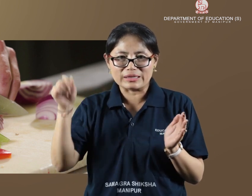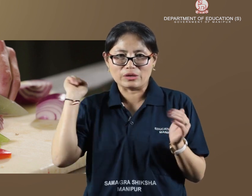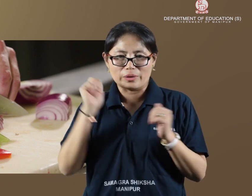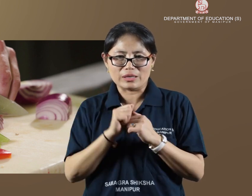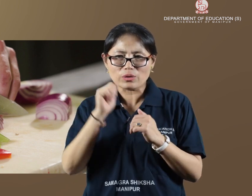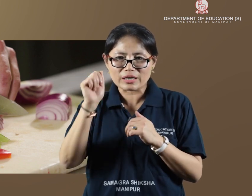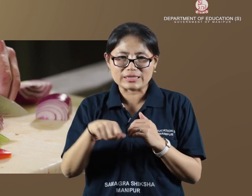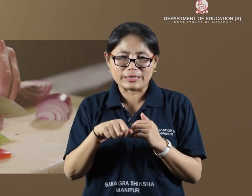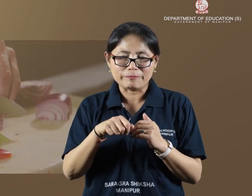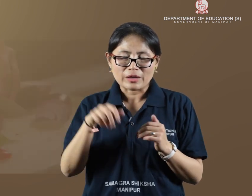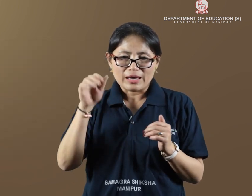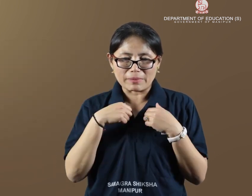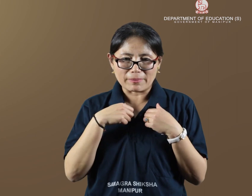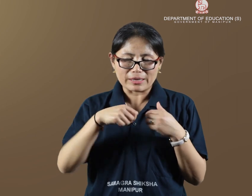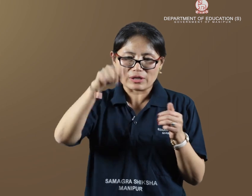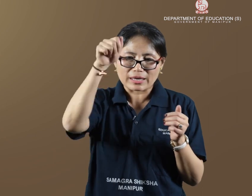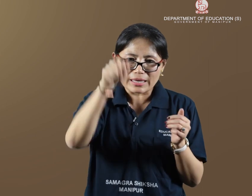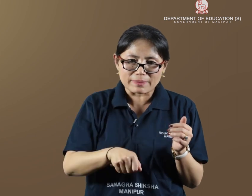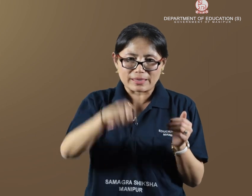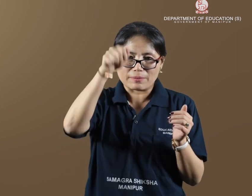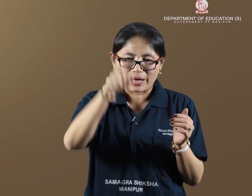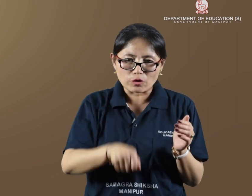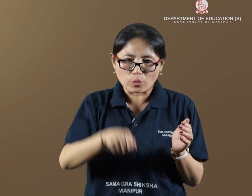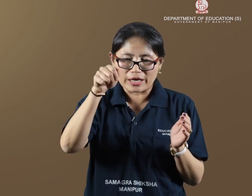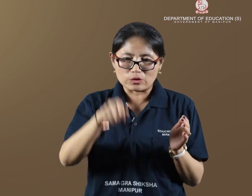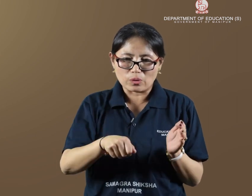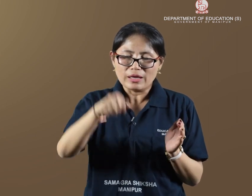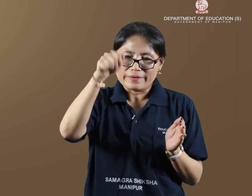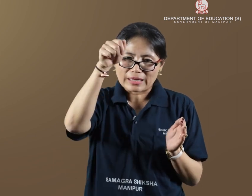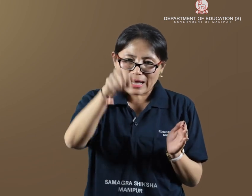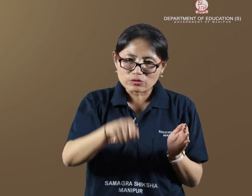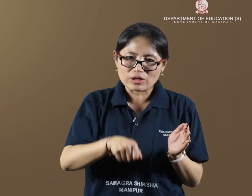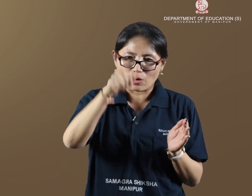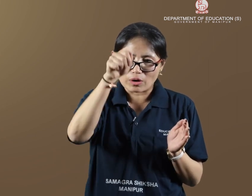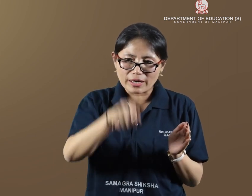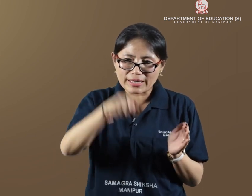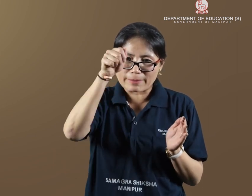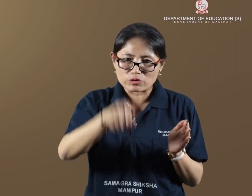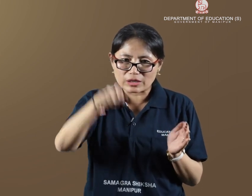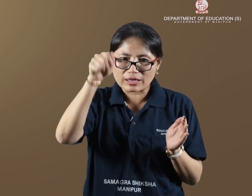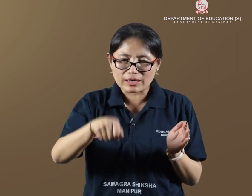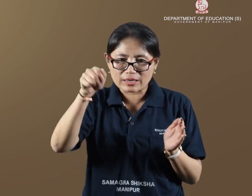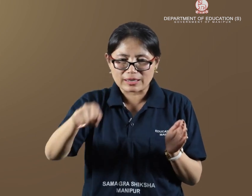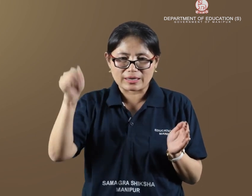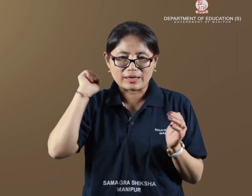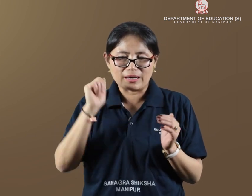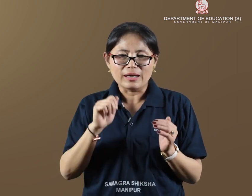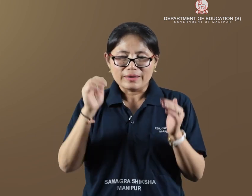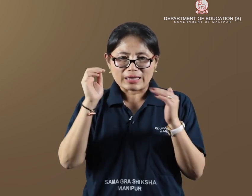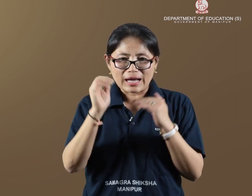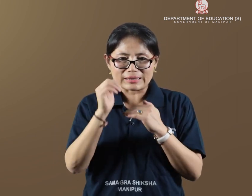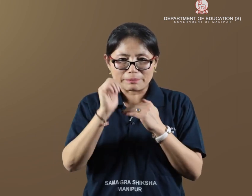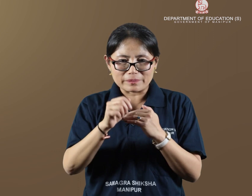to ba adu ragadi mama tu na kai ba my way do thang tu na thor ga na yam thuna gar gar ka khra ga thang